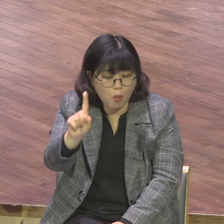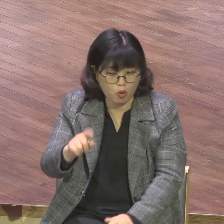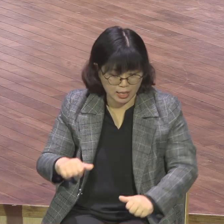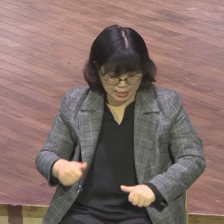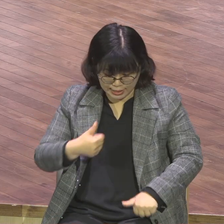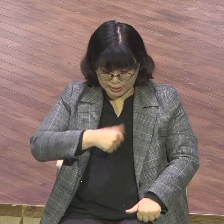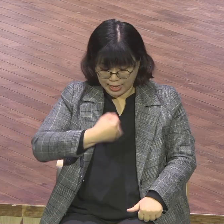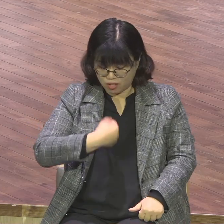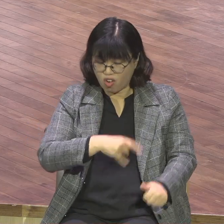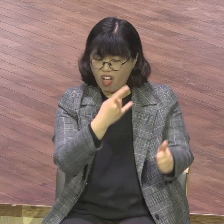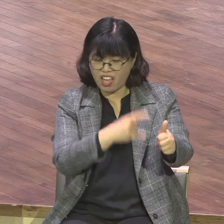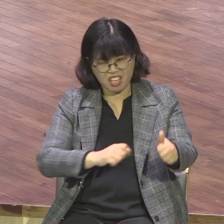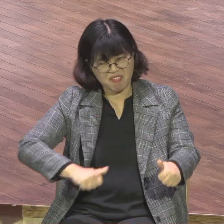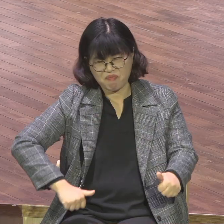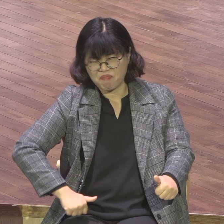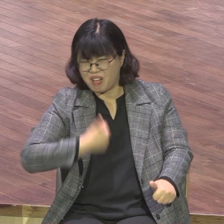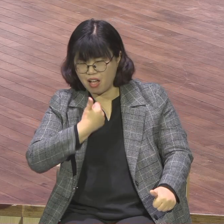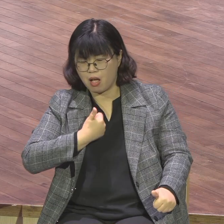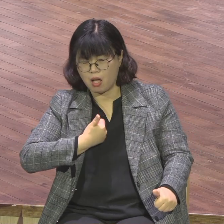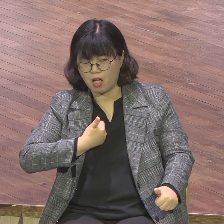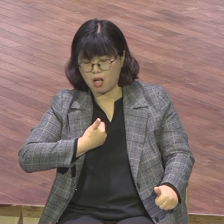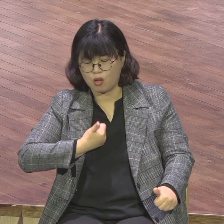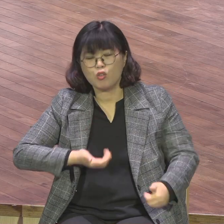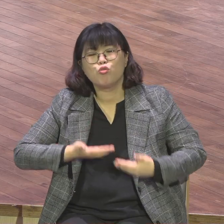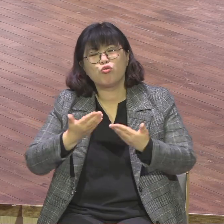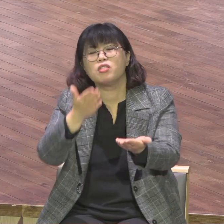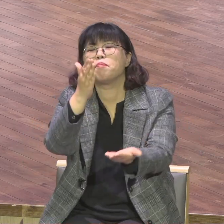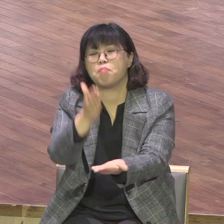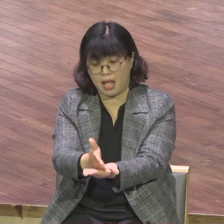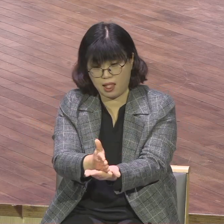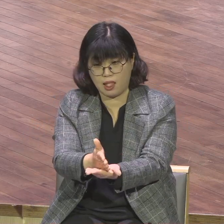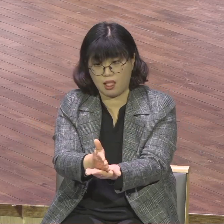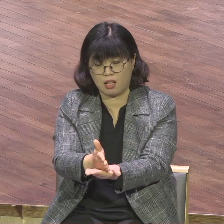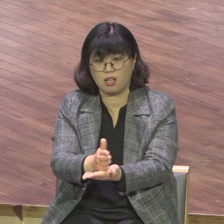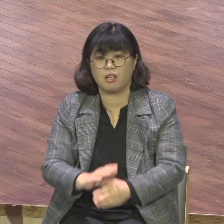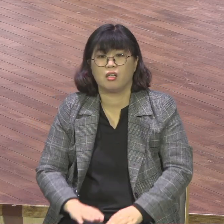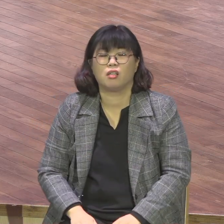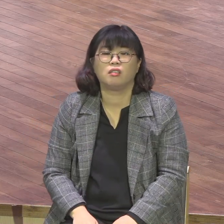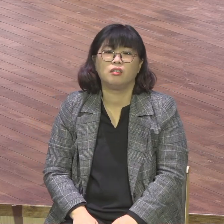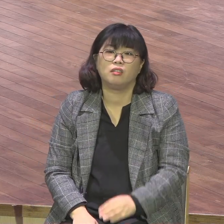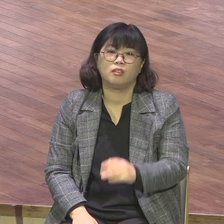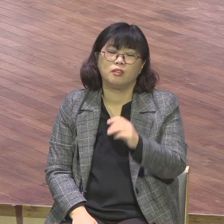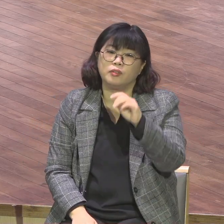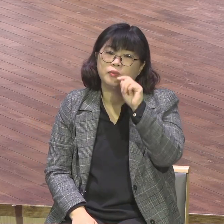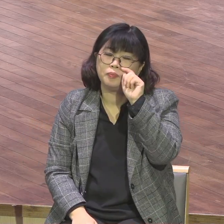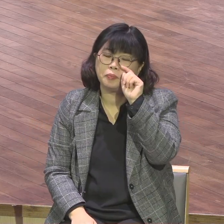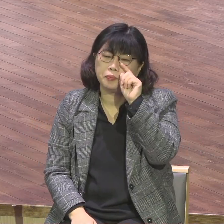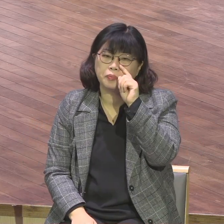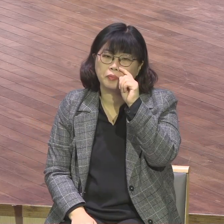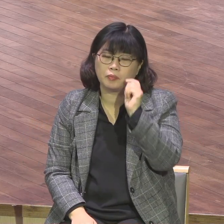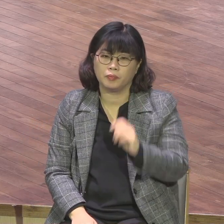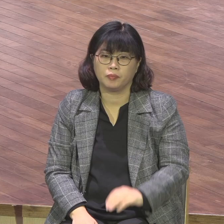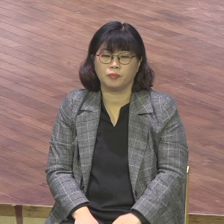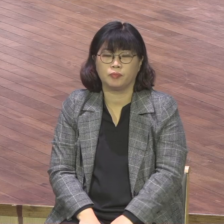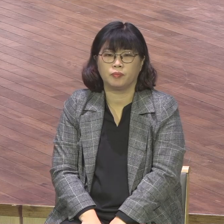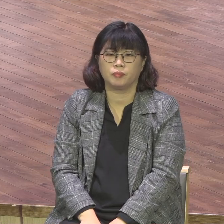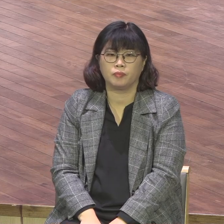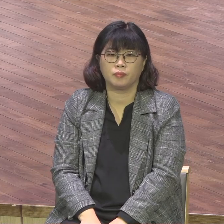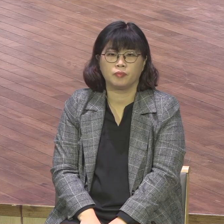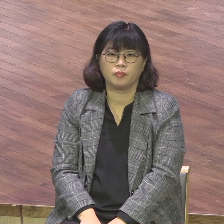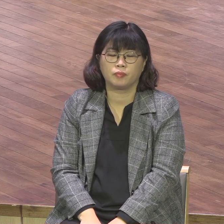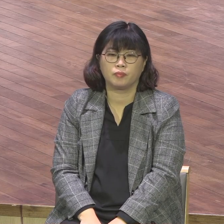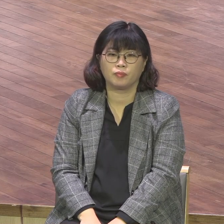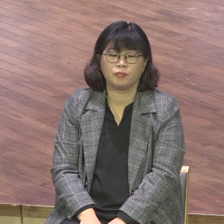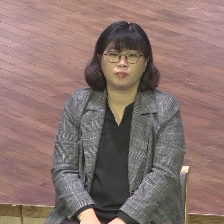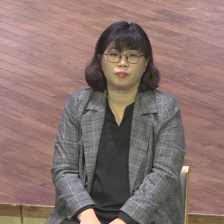언약을 전달할 수 있는지에 대해서 말씀하고 있어요. 사도 바울은 부모가 자녀에게 언약을 전달한 데 있어서 이어서